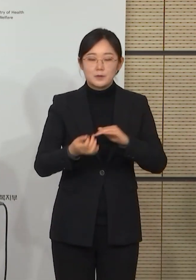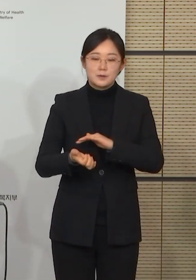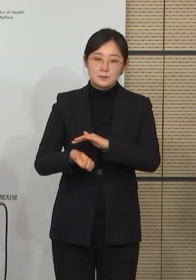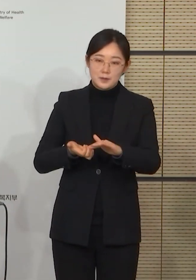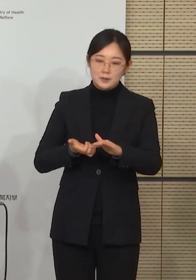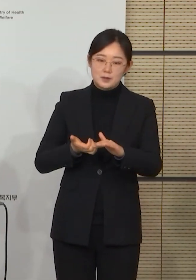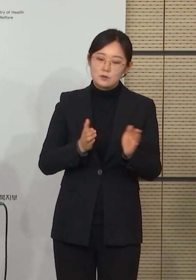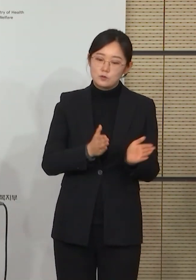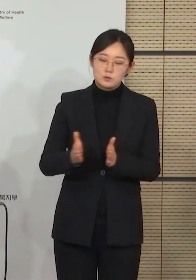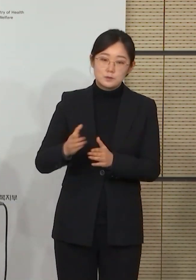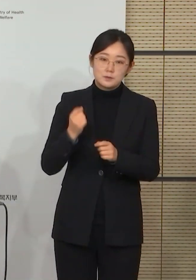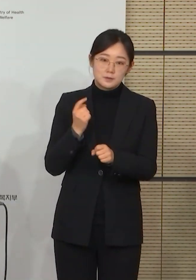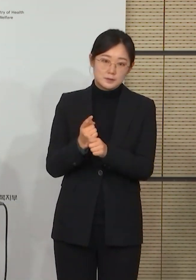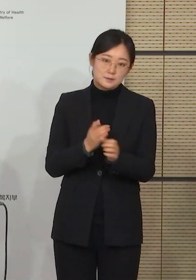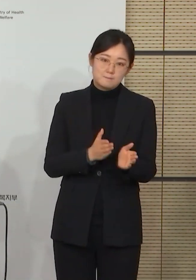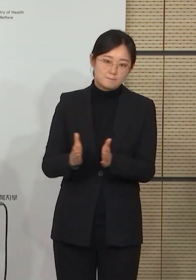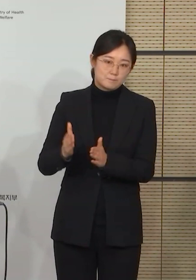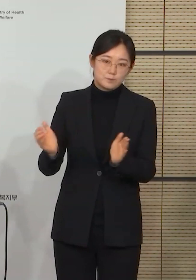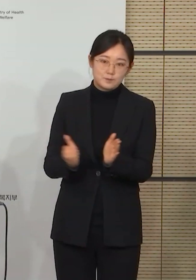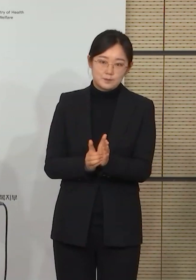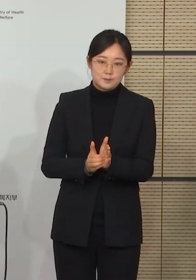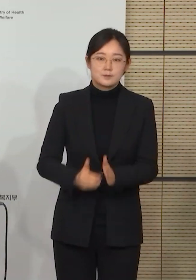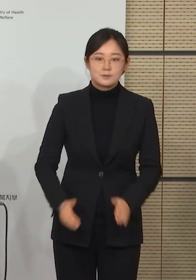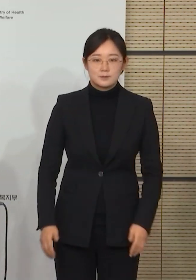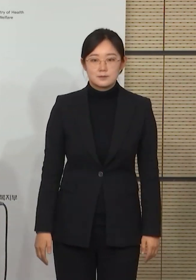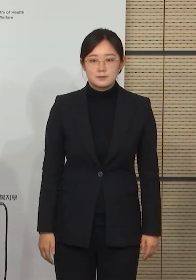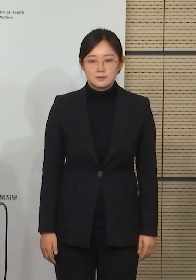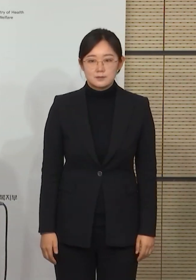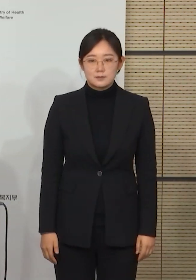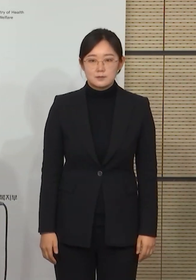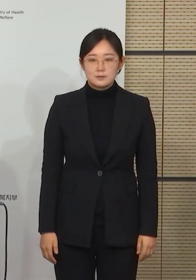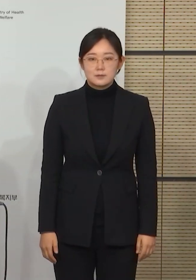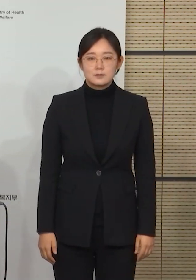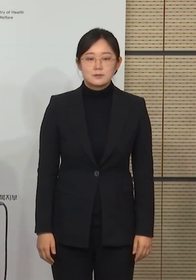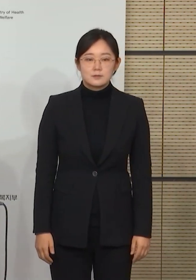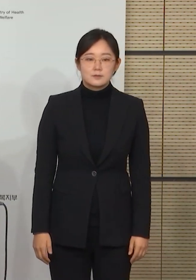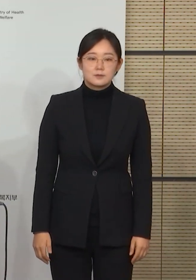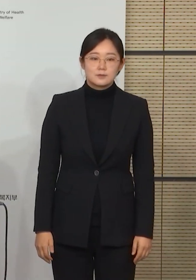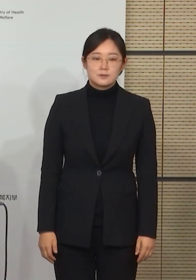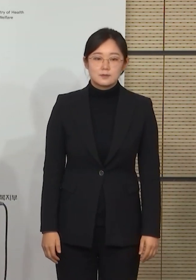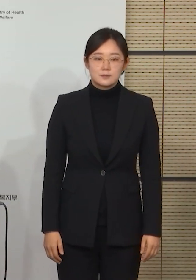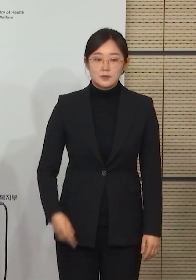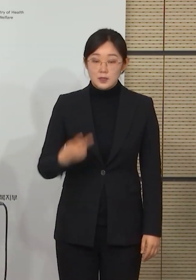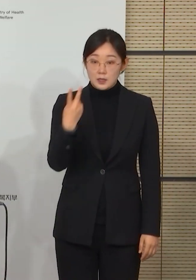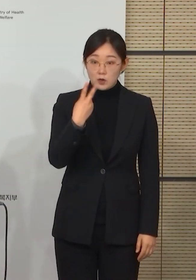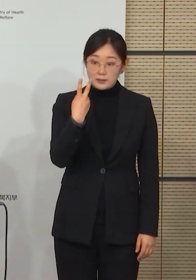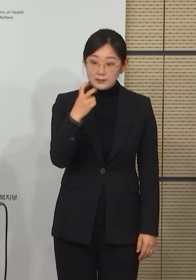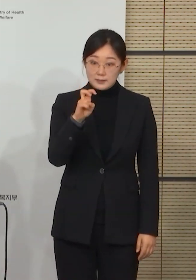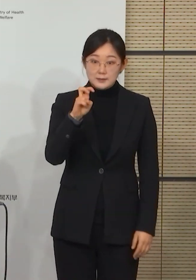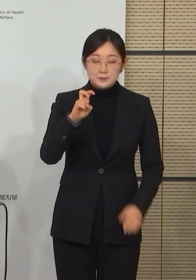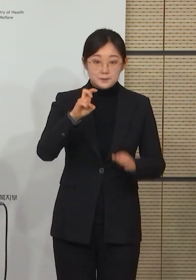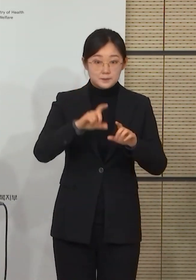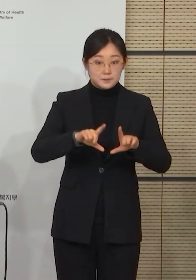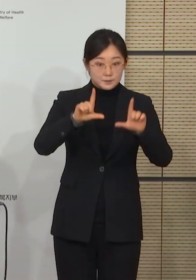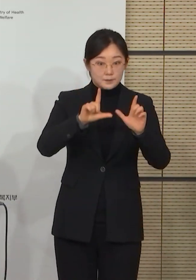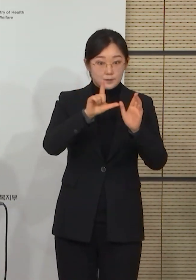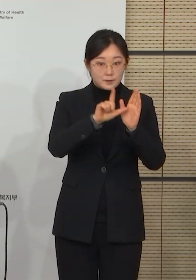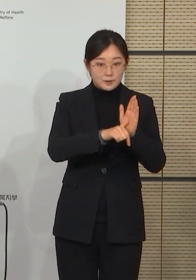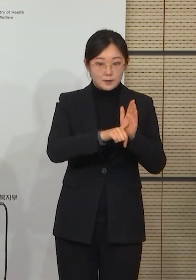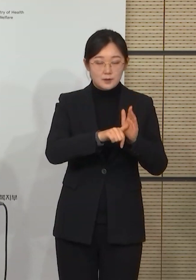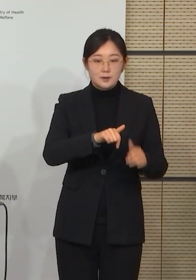사전에 대응 계획을 다 마련하고 있다 이렇게 말씀을 드리겠습니다. 그리고 아까 2020년 당시에